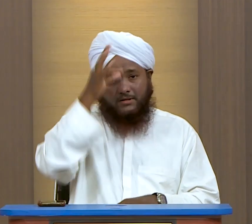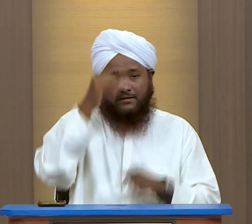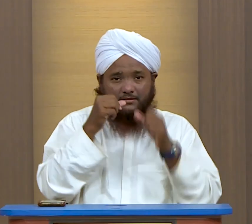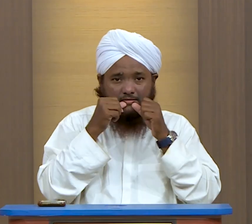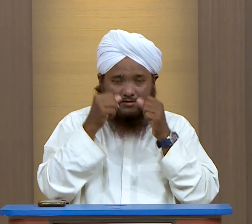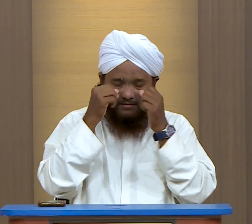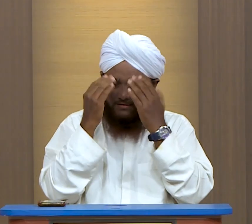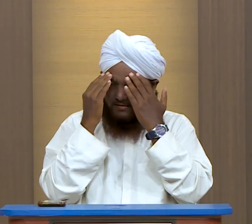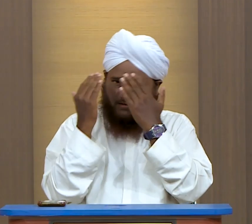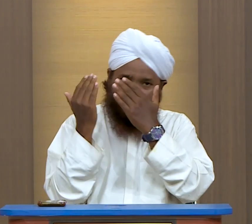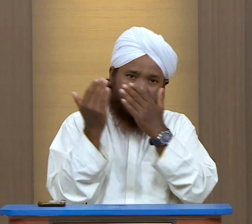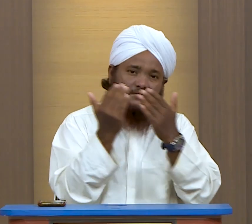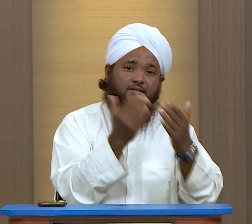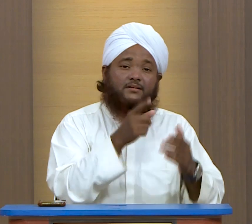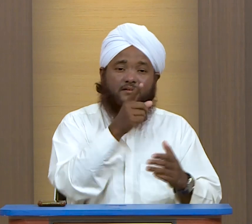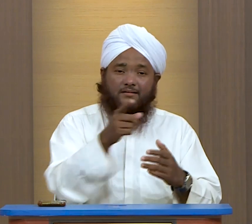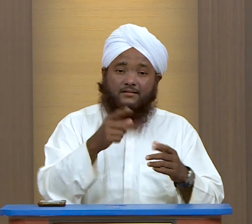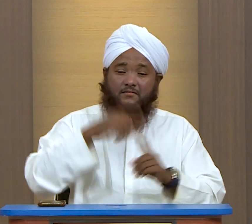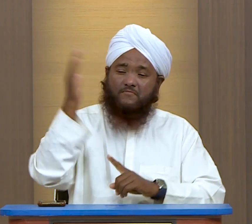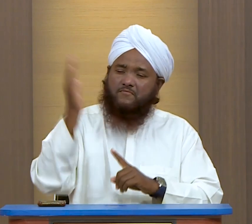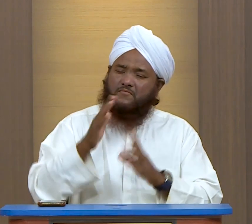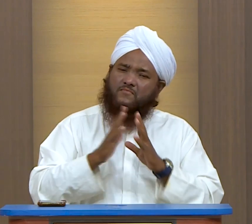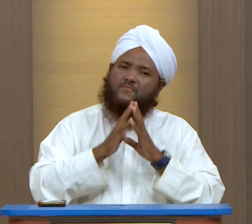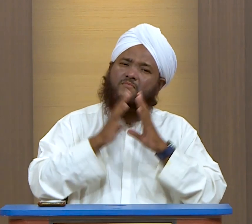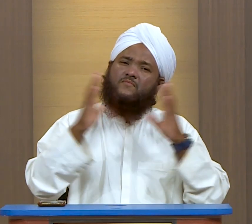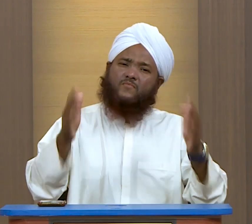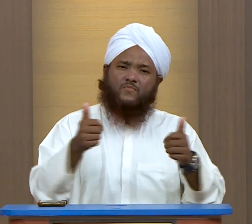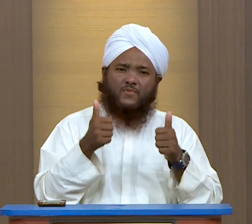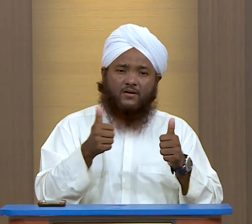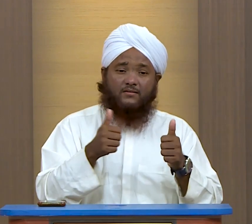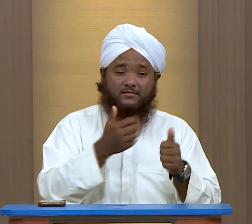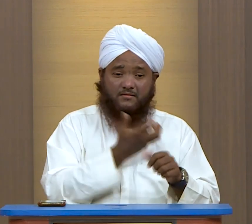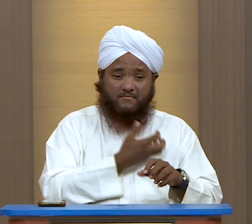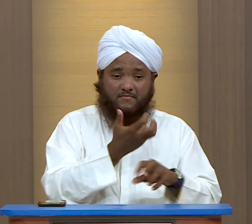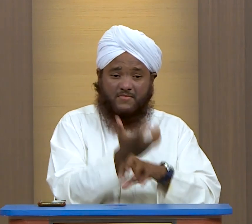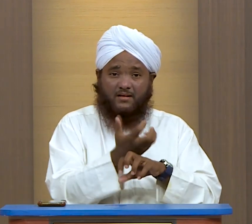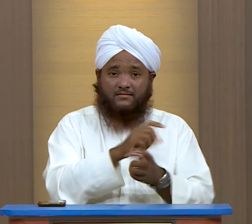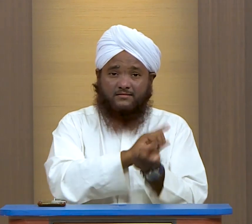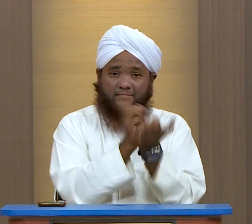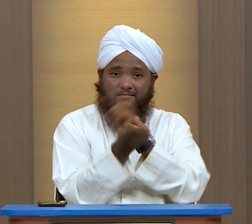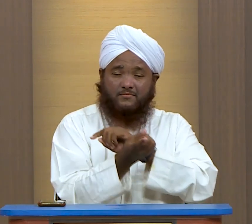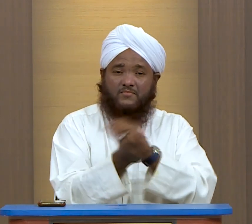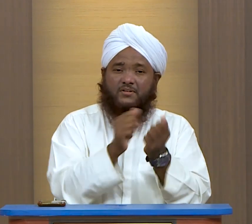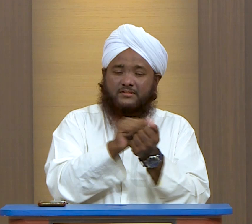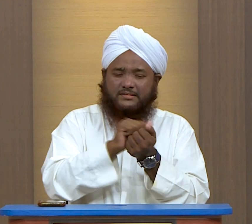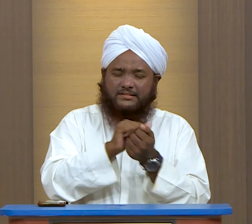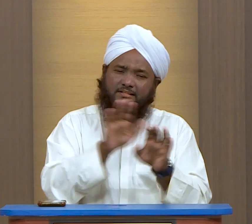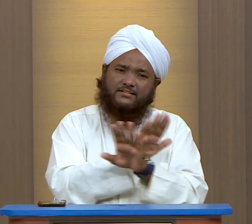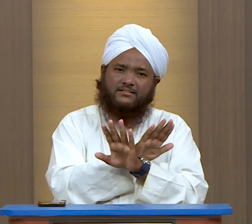اللہ علیہ وآلہ وسلم کی مہربانی سے بے وقعت پتھر بھی انمول ہیرا بن کر خوب جگمگاتا